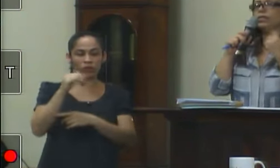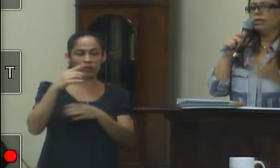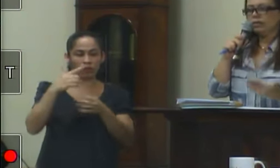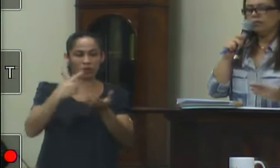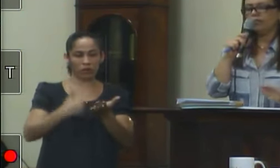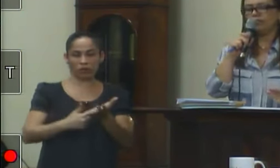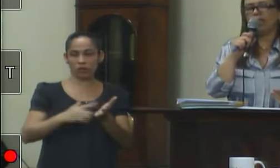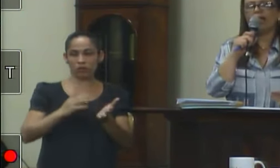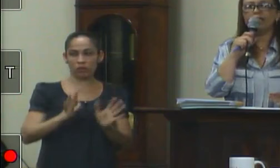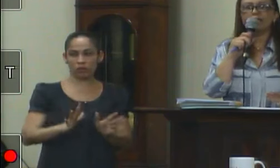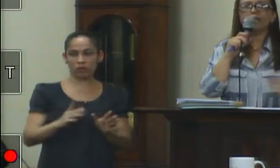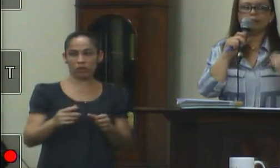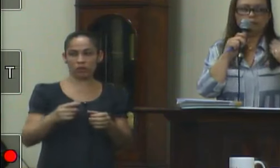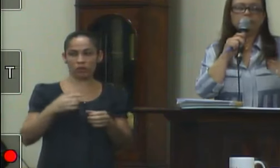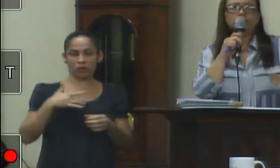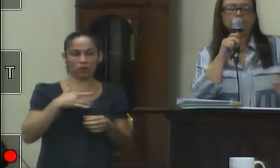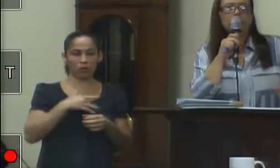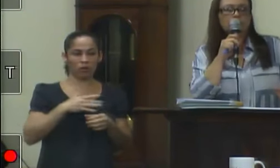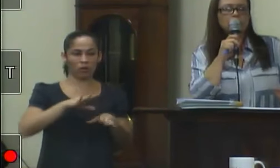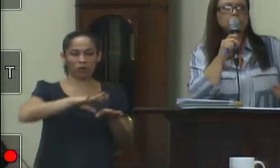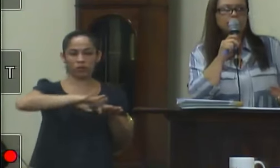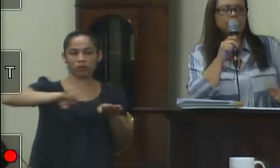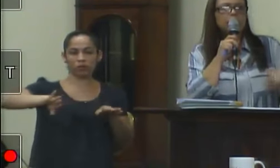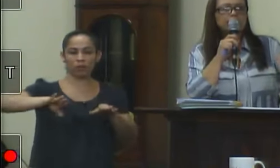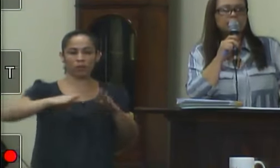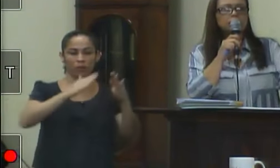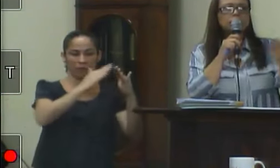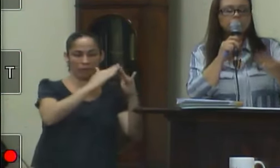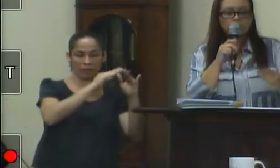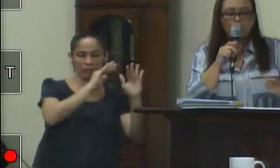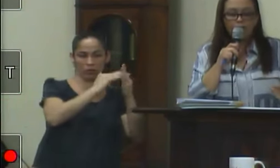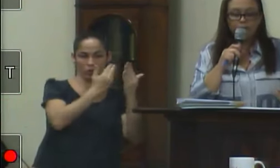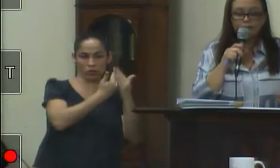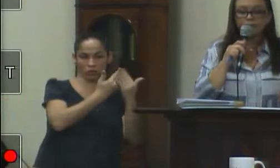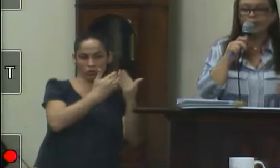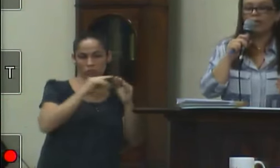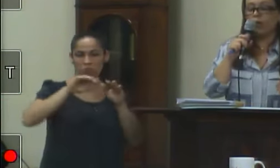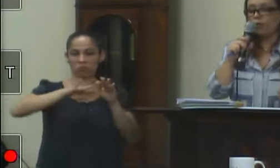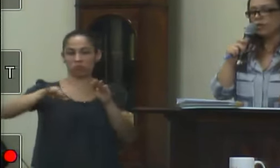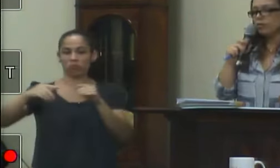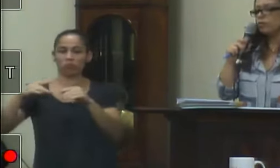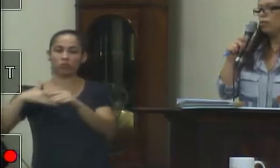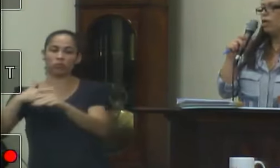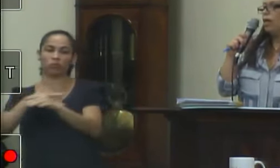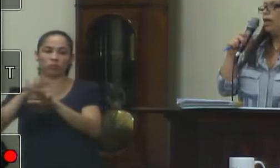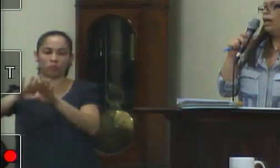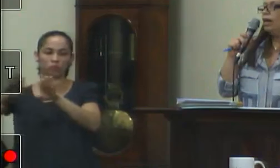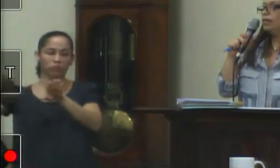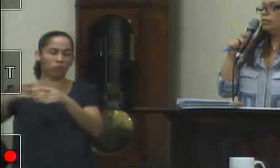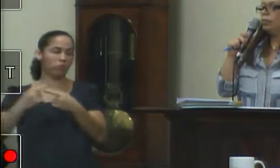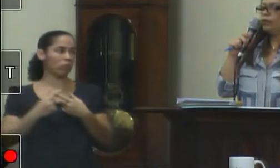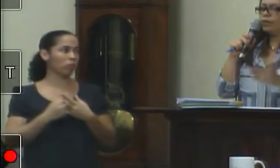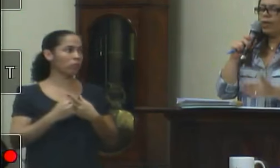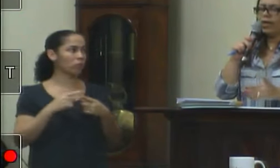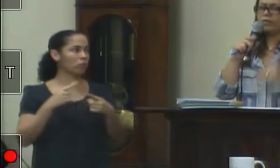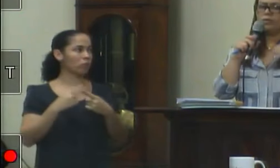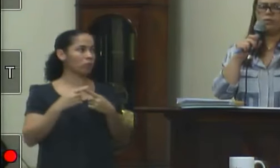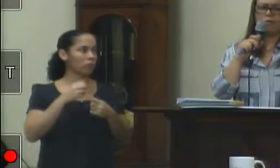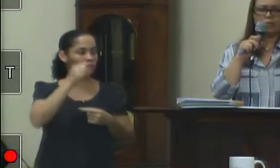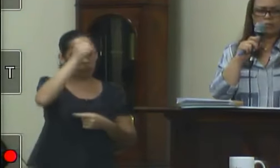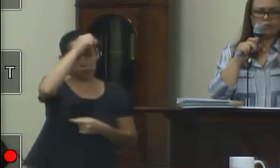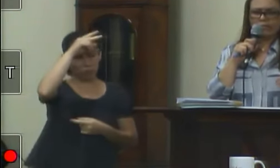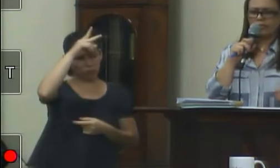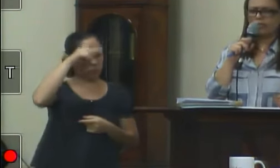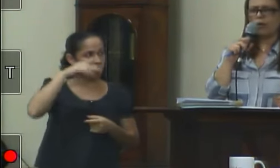saúde saísse do posto ali para ser tudo escola. E com isso, o prefeito,